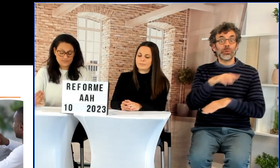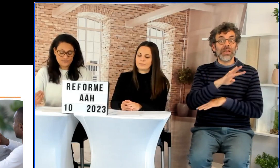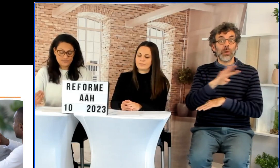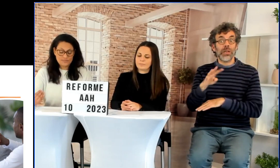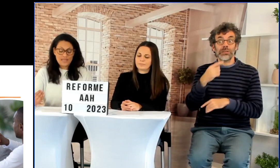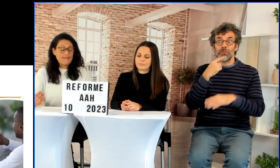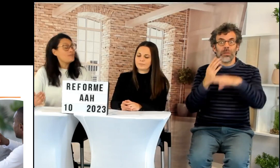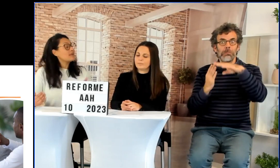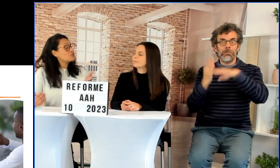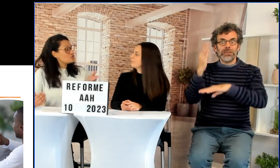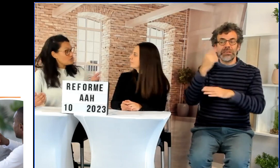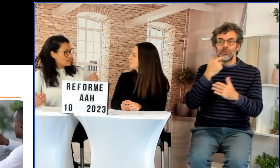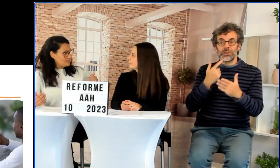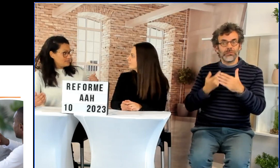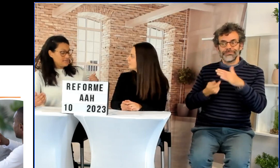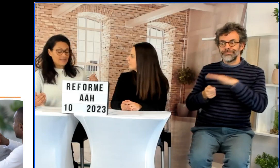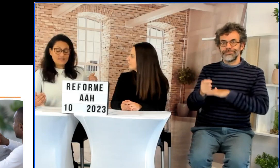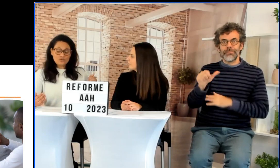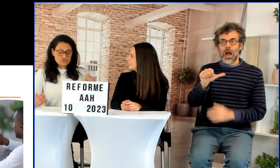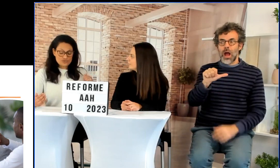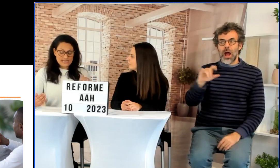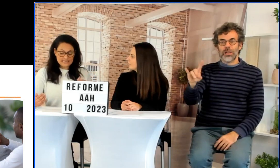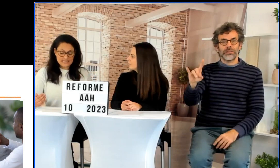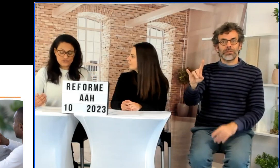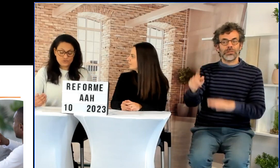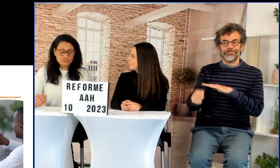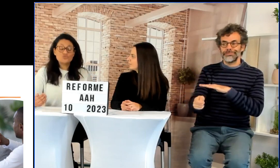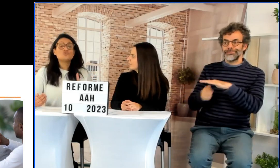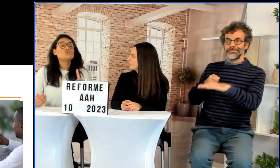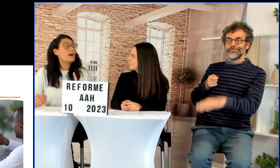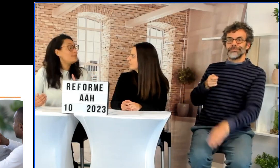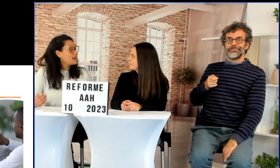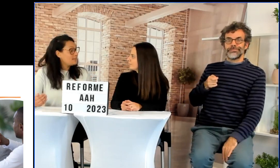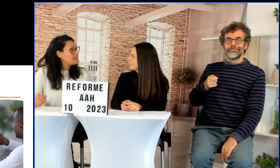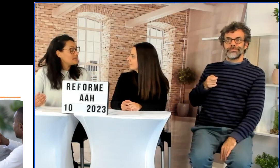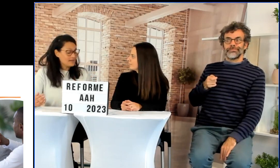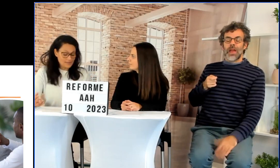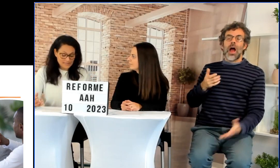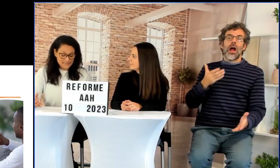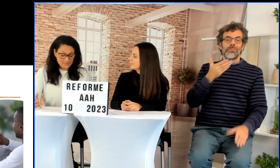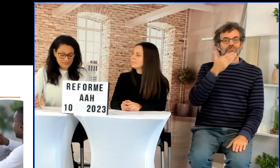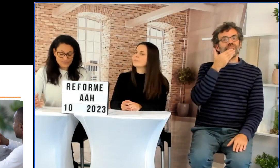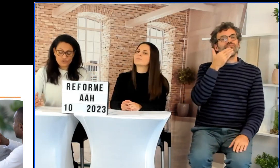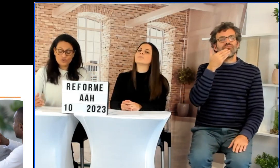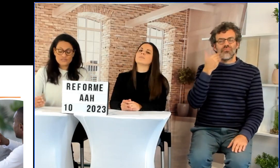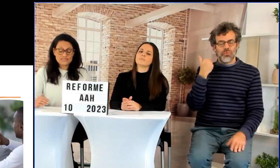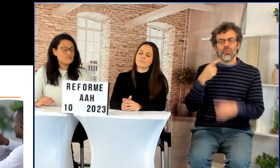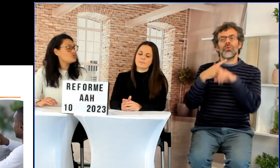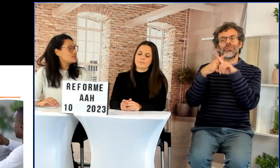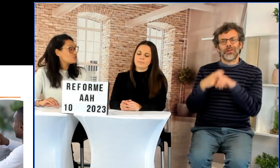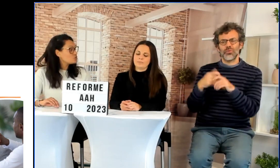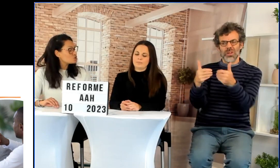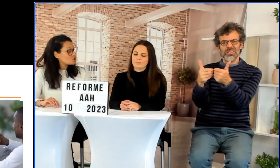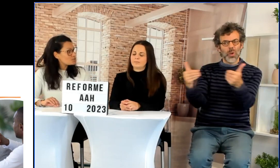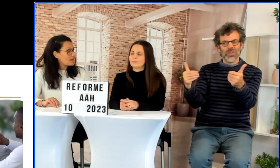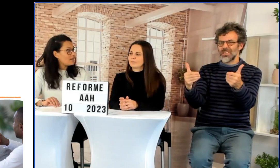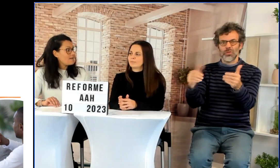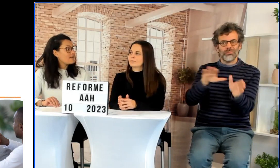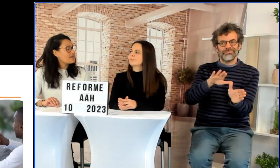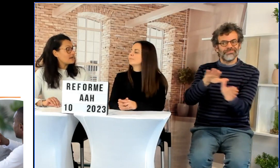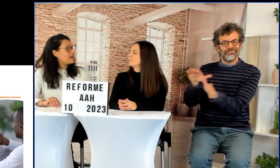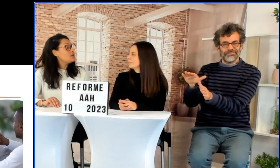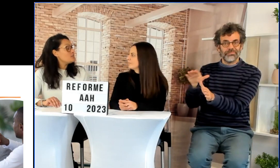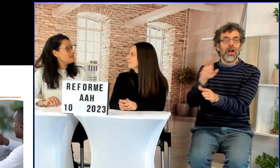l'AAH. Eh bien dans ce cas, la déconjugalisation ne sera pas appliquée à Madame tant que sa situation ne change